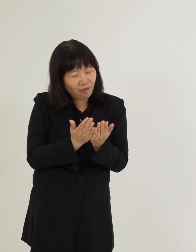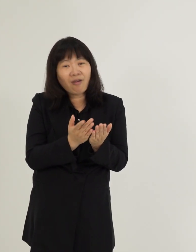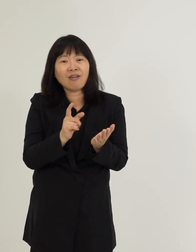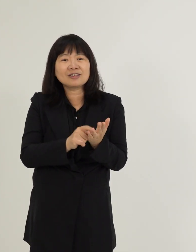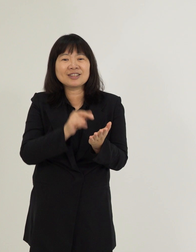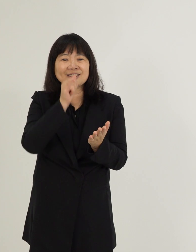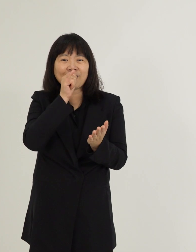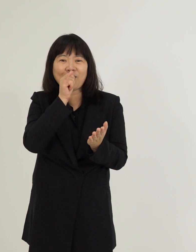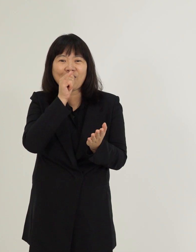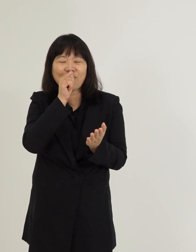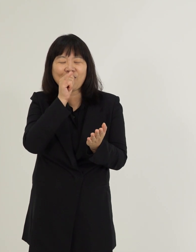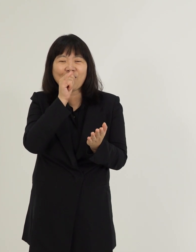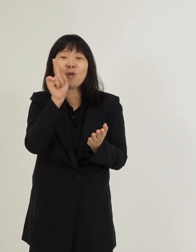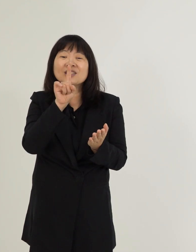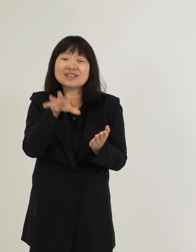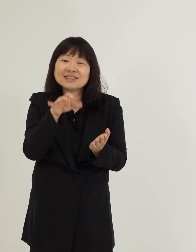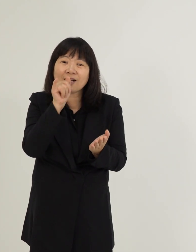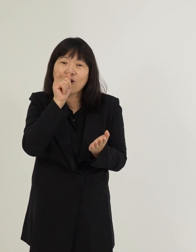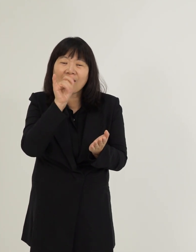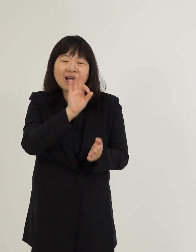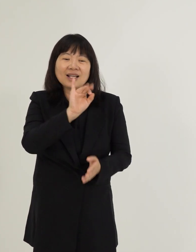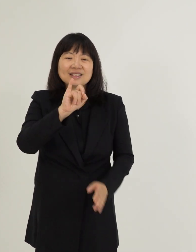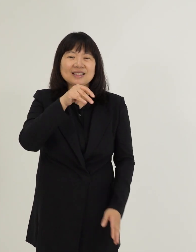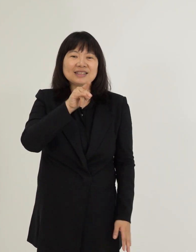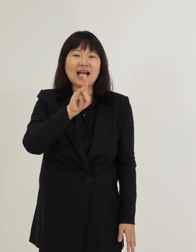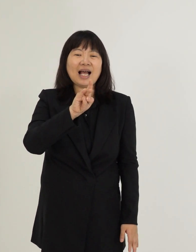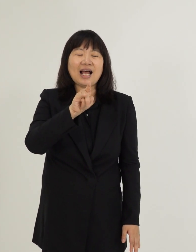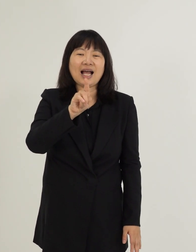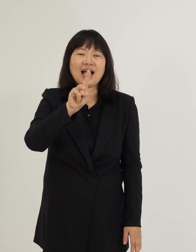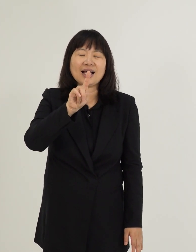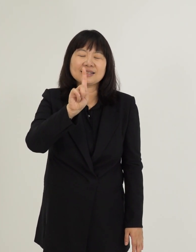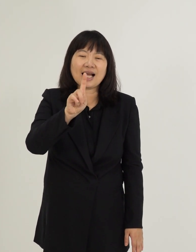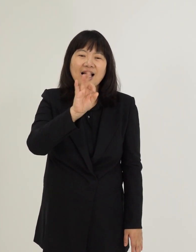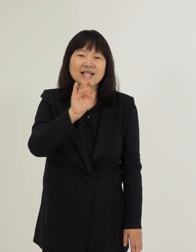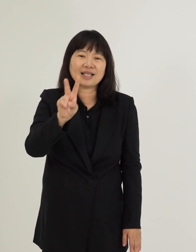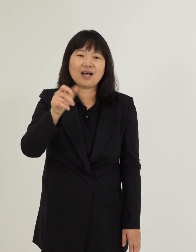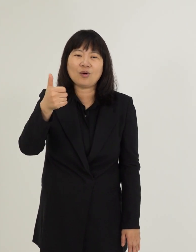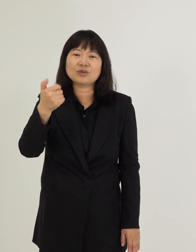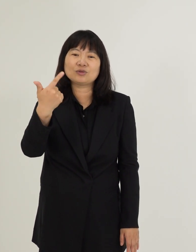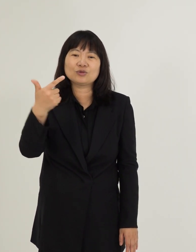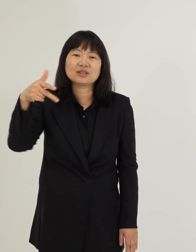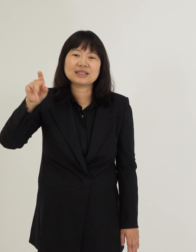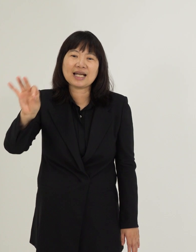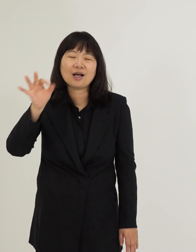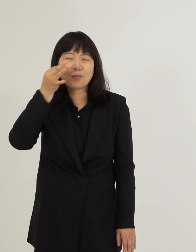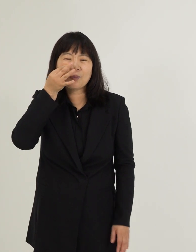그래서 원본을 좀 보자고요. 이사야 56장 한번 띄워주세요.